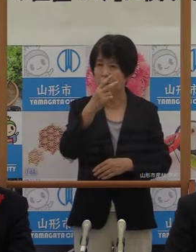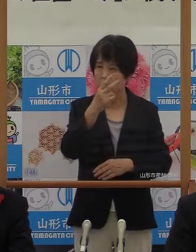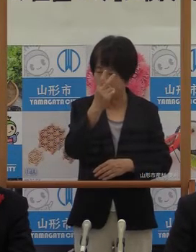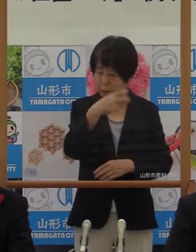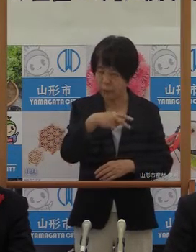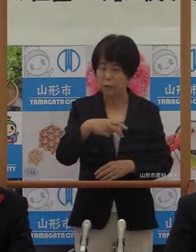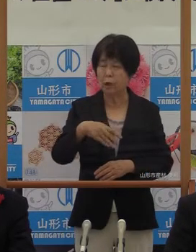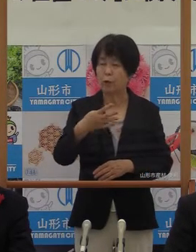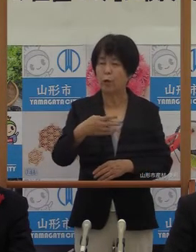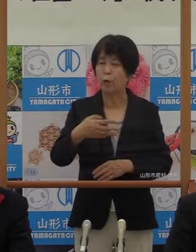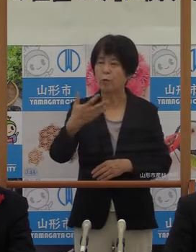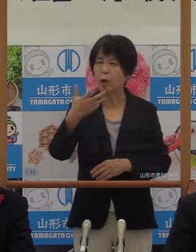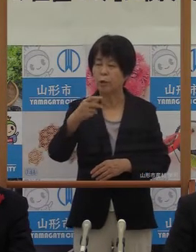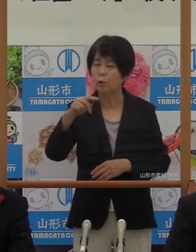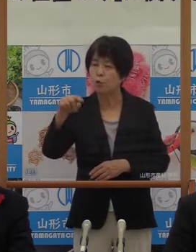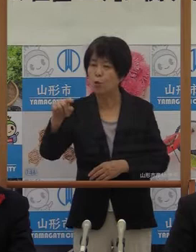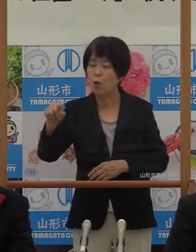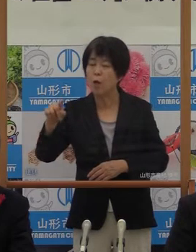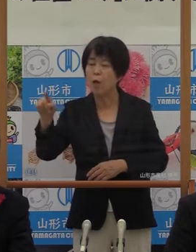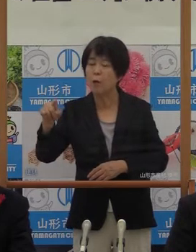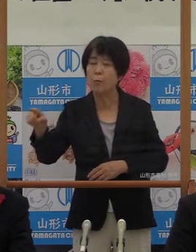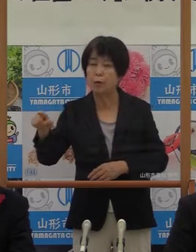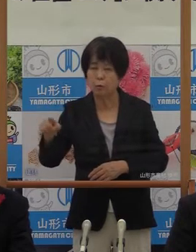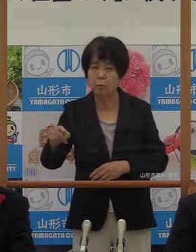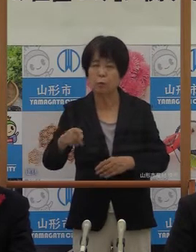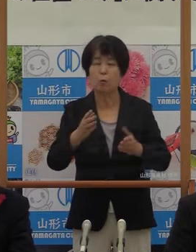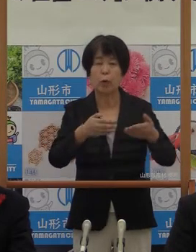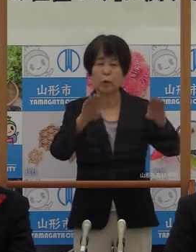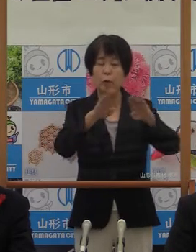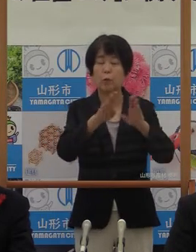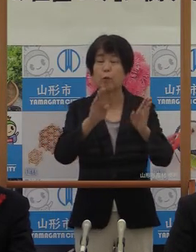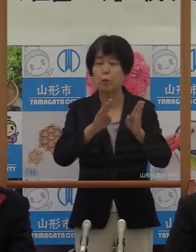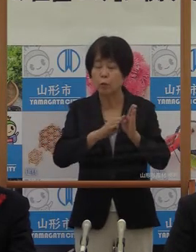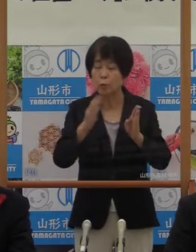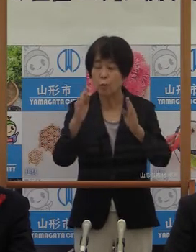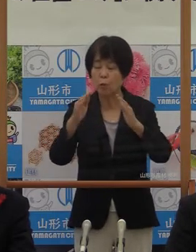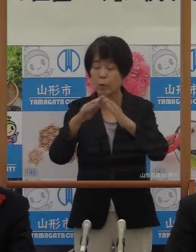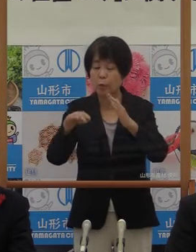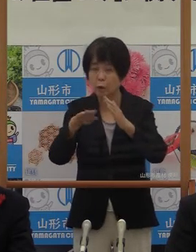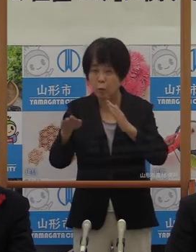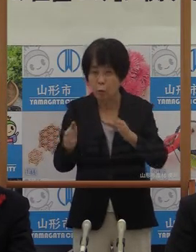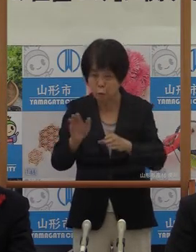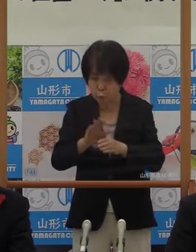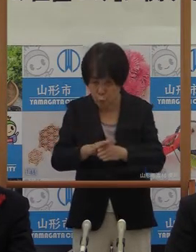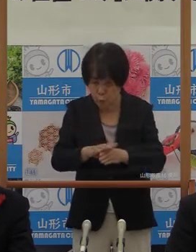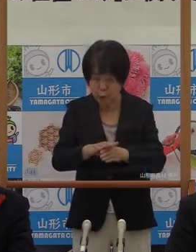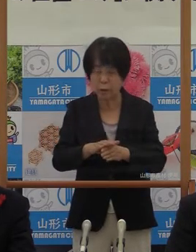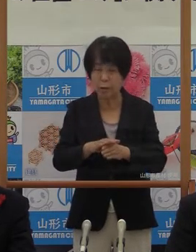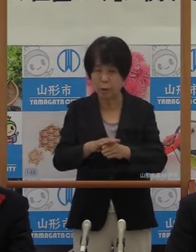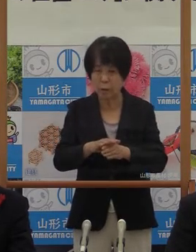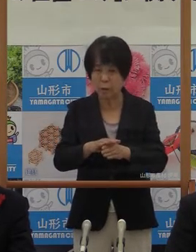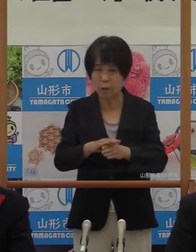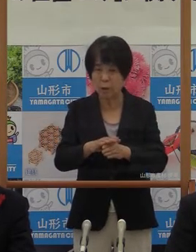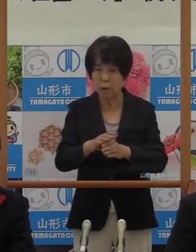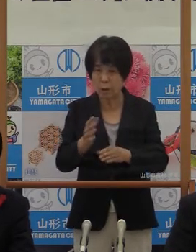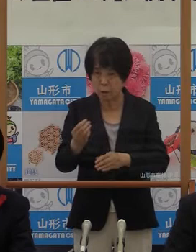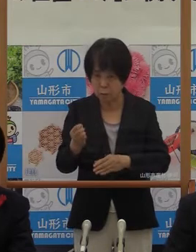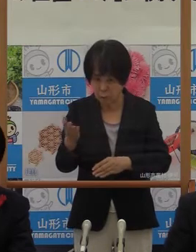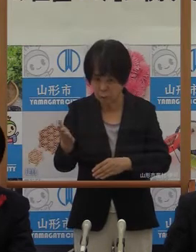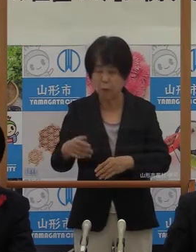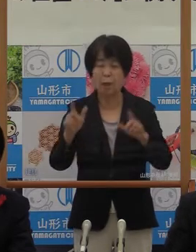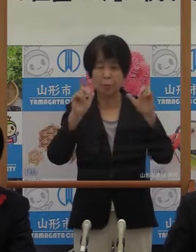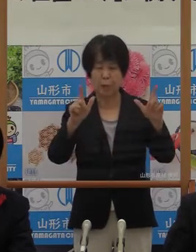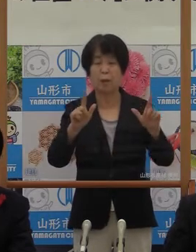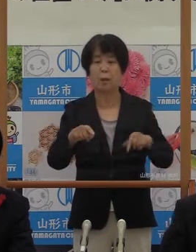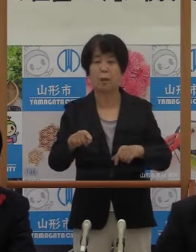物 と庭含めた面積ですか。すみません、ちょっと聞き逃したら申し訳ありません。そこを確認をさせてください。 は